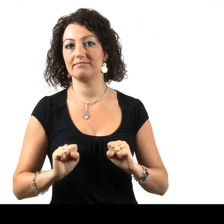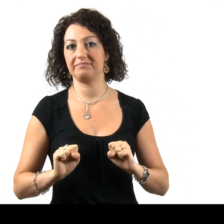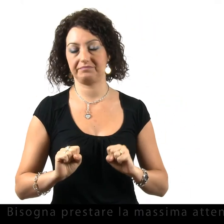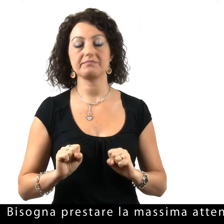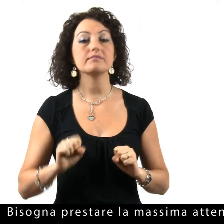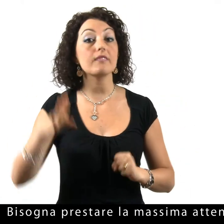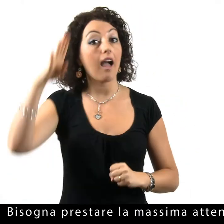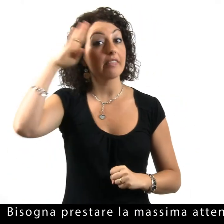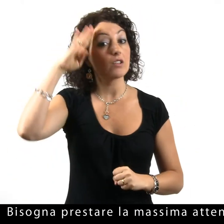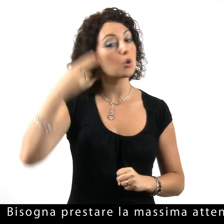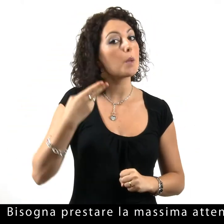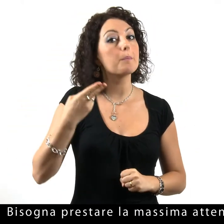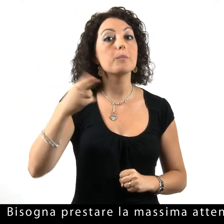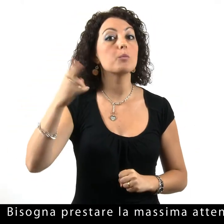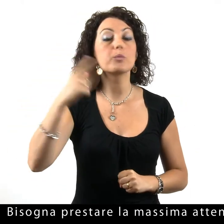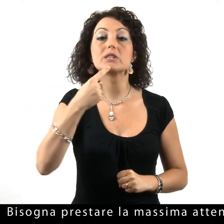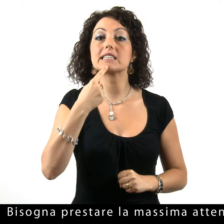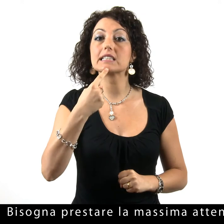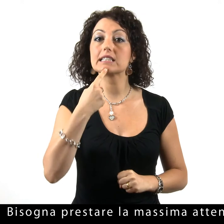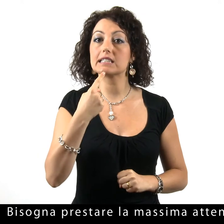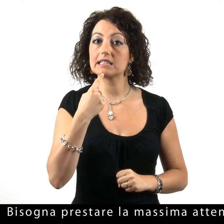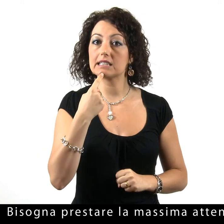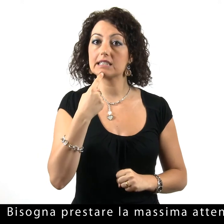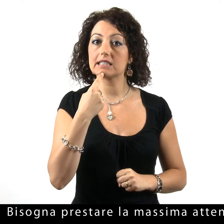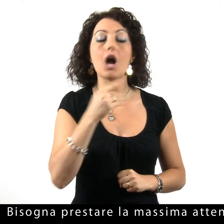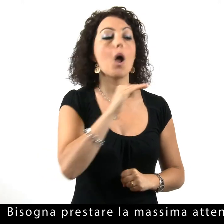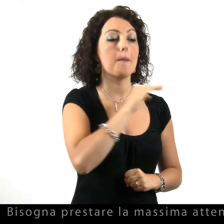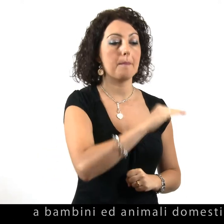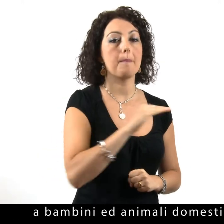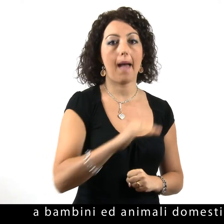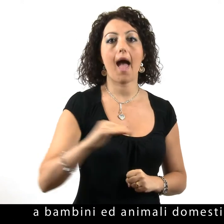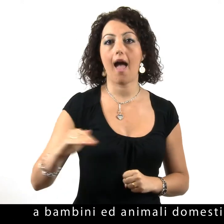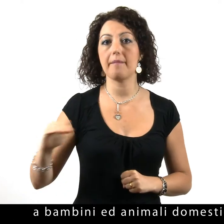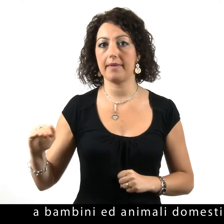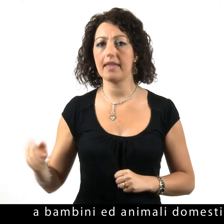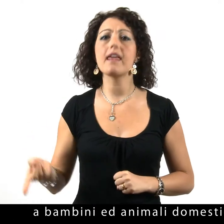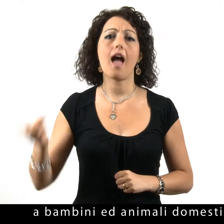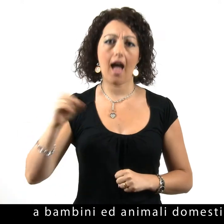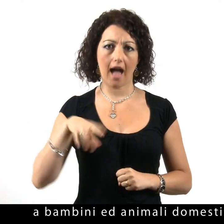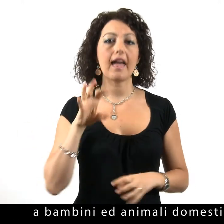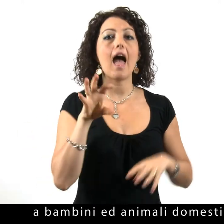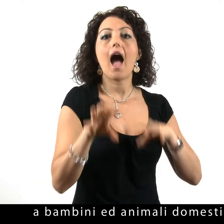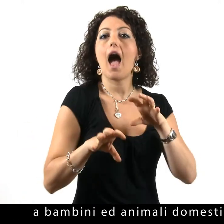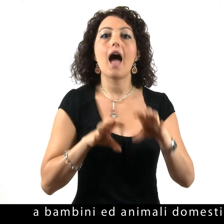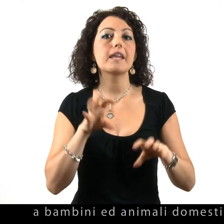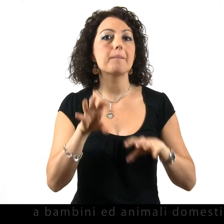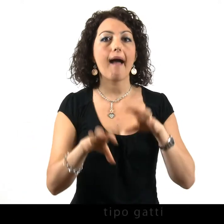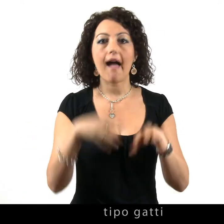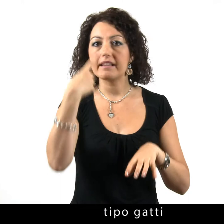Bisogna prestare la massima attenzione a bambini e animali domestici, tipo